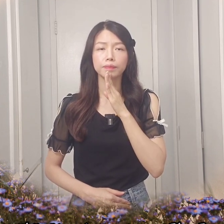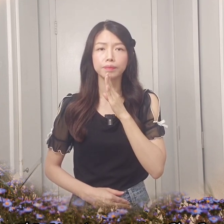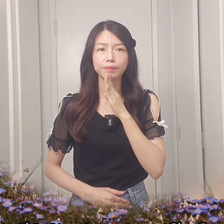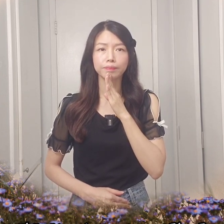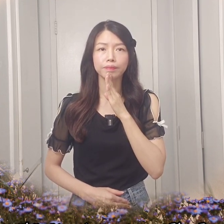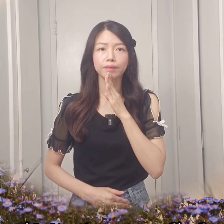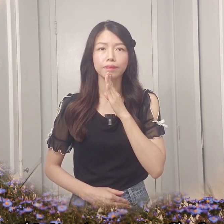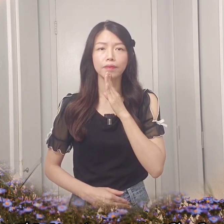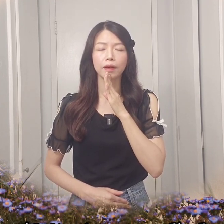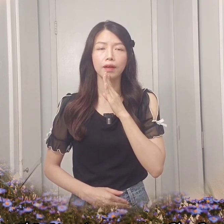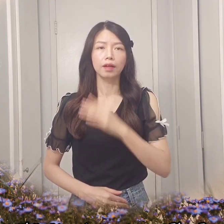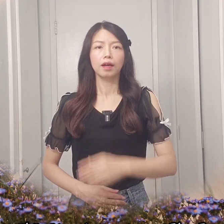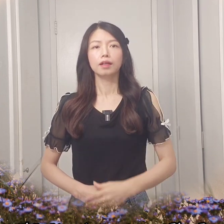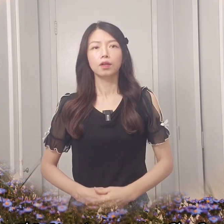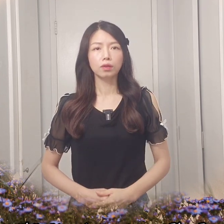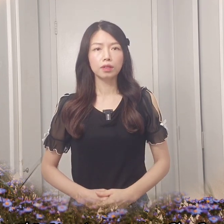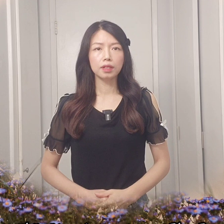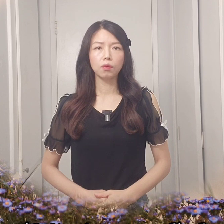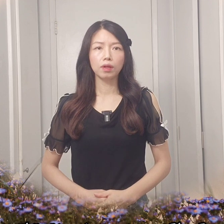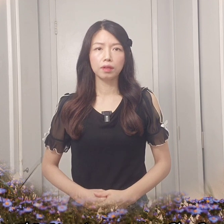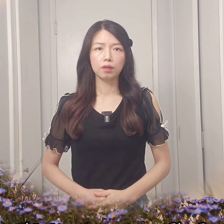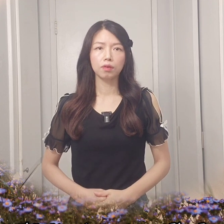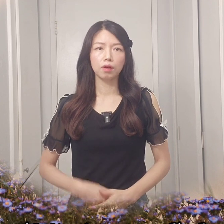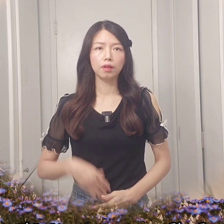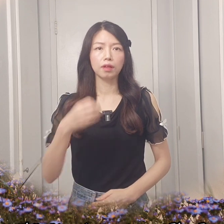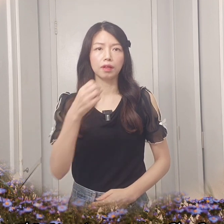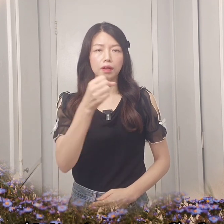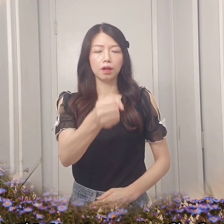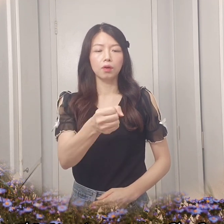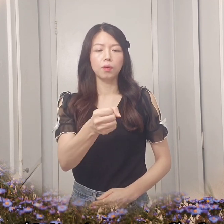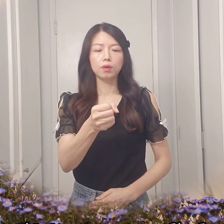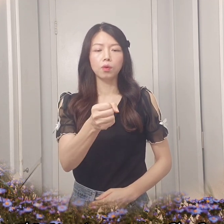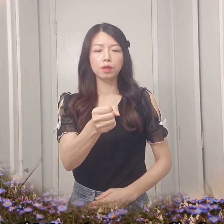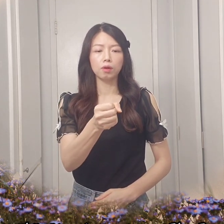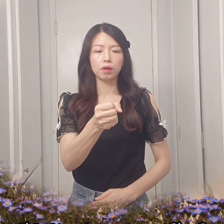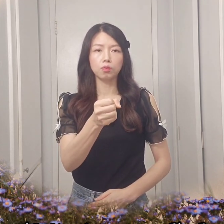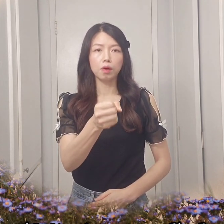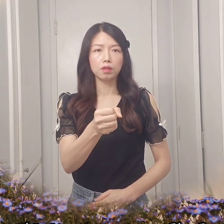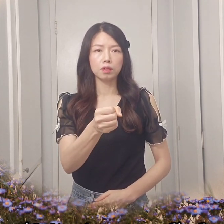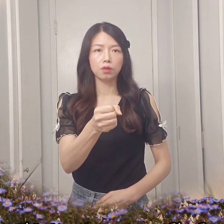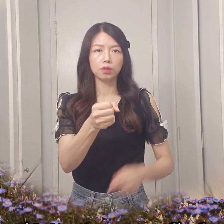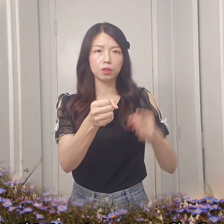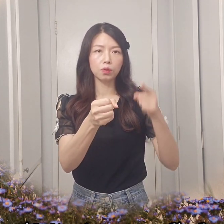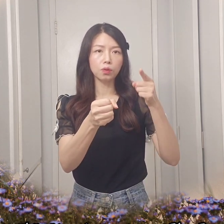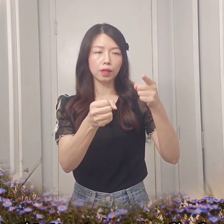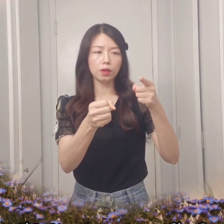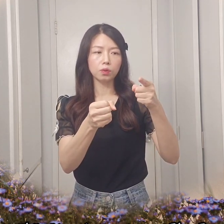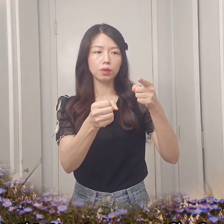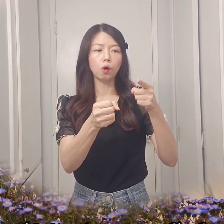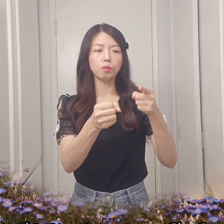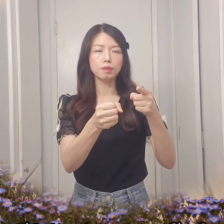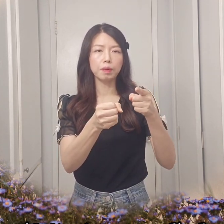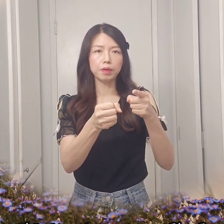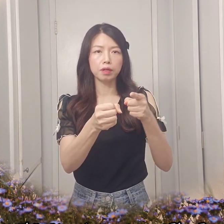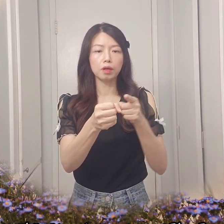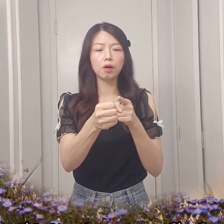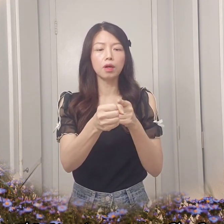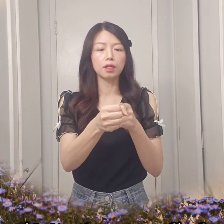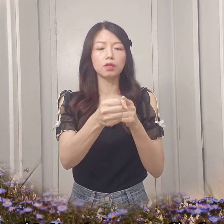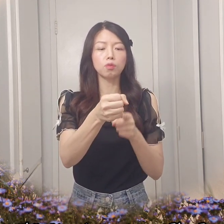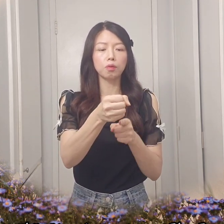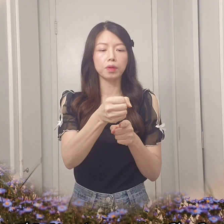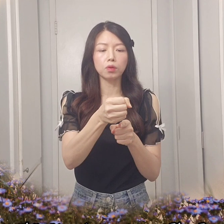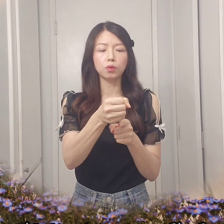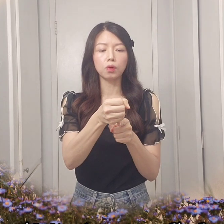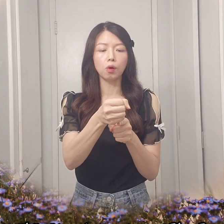됩니다. 그리고 뜻이라고 한 뜻의 수어는 왼손은 이렇게 주먹을 쥐어주시고 다른 손은 검지만 펴셔서